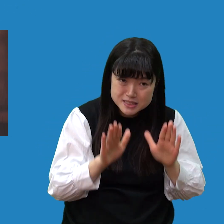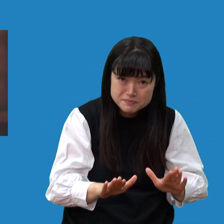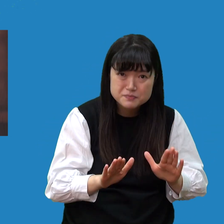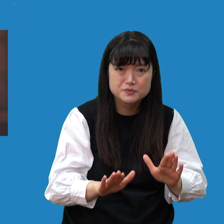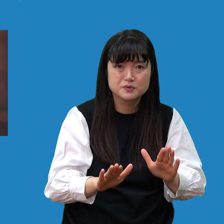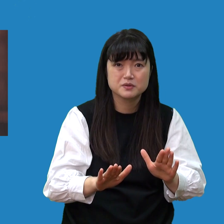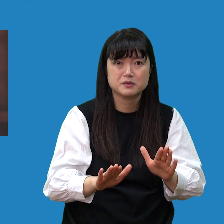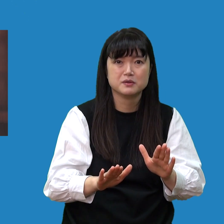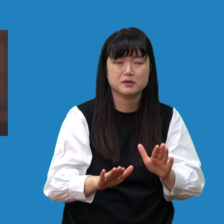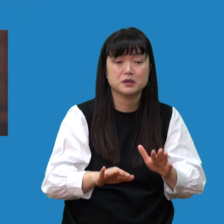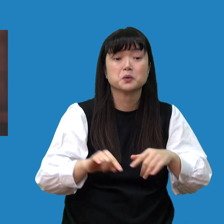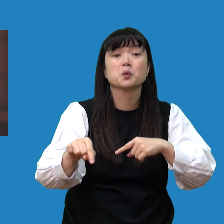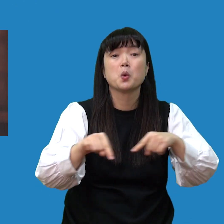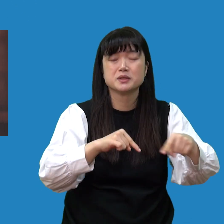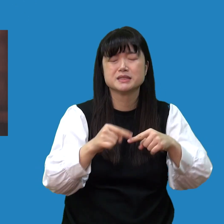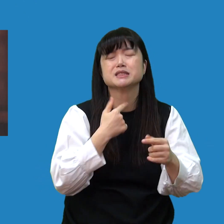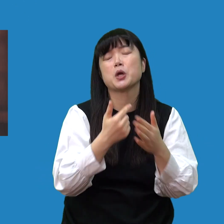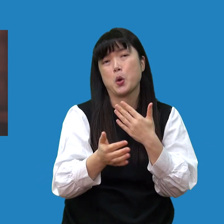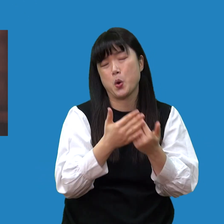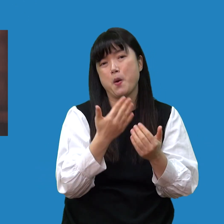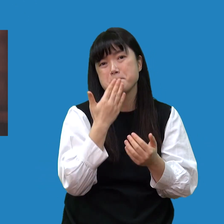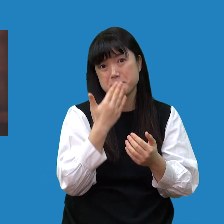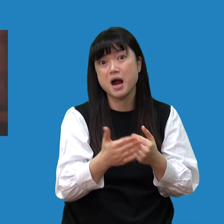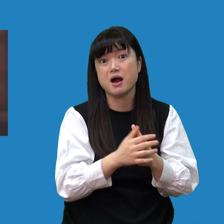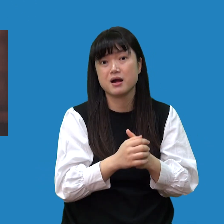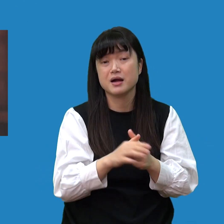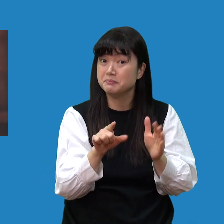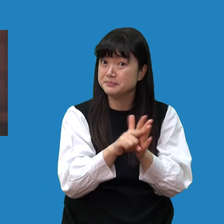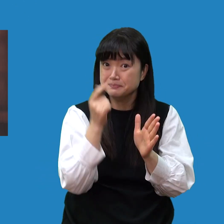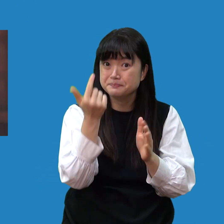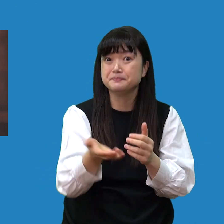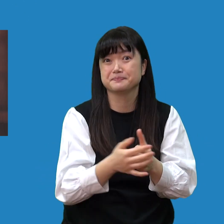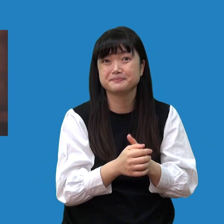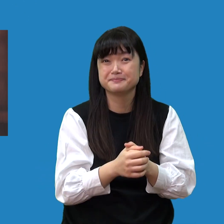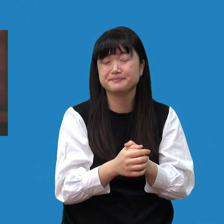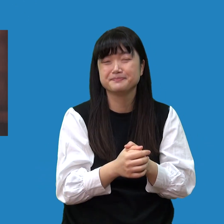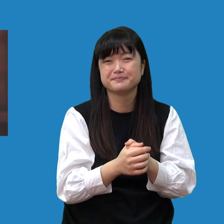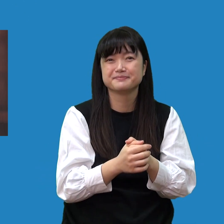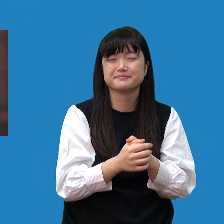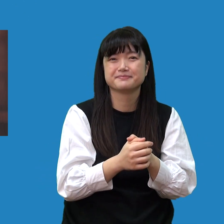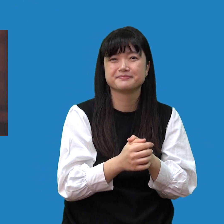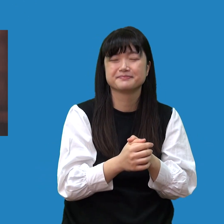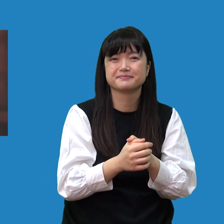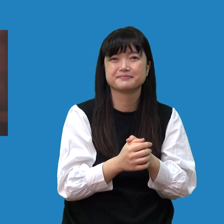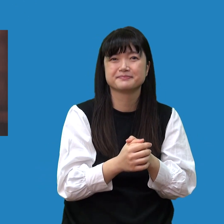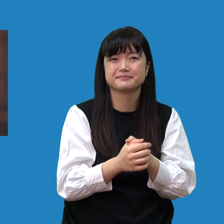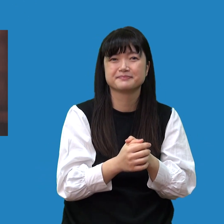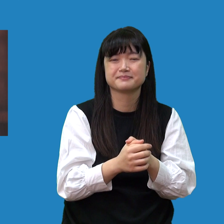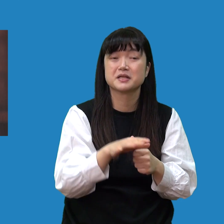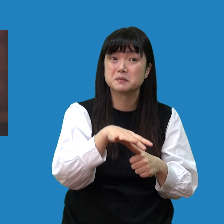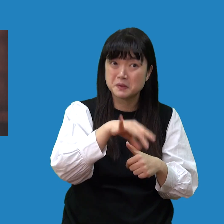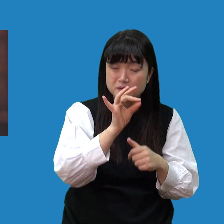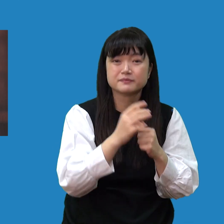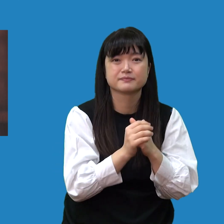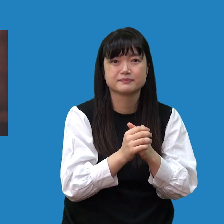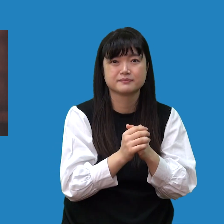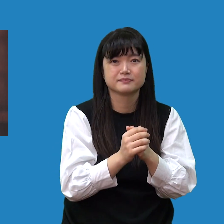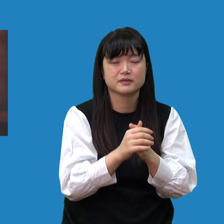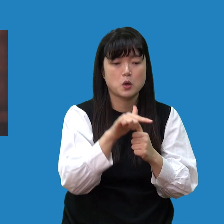순간도 여기에서 그분의 통치를 경험할 수 있다는 것 믿으십니까 여러분? 그렇다면 우리는